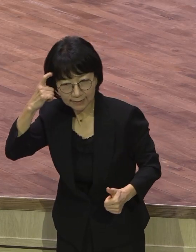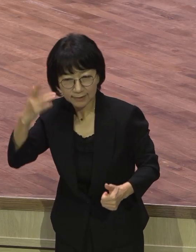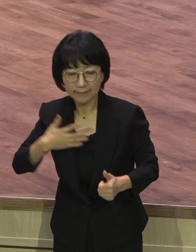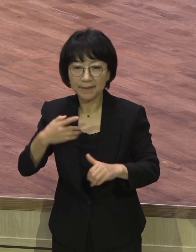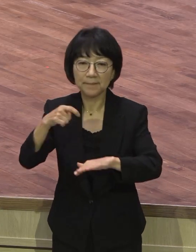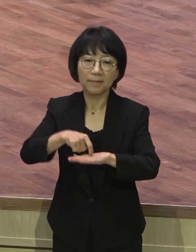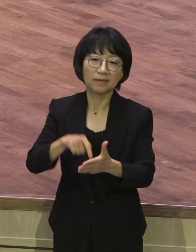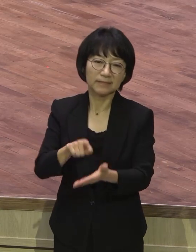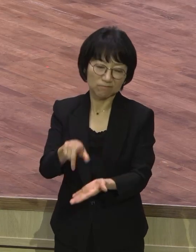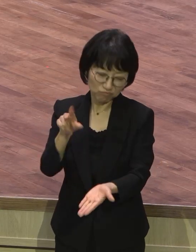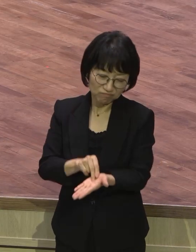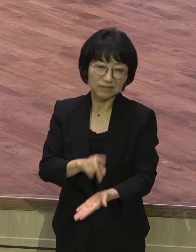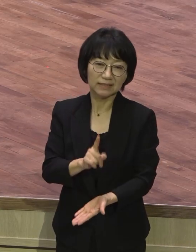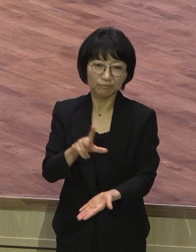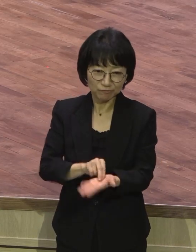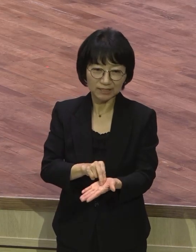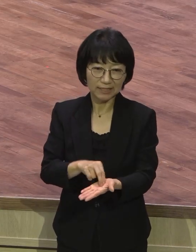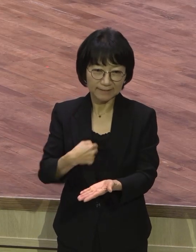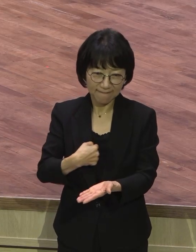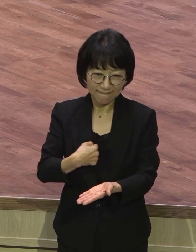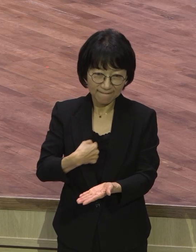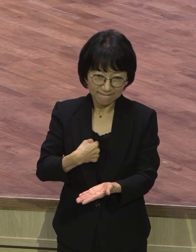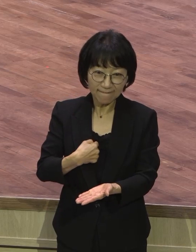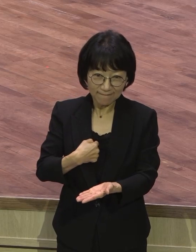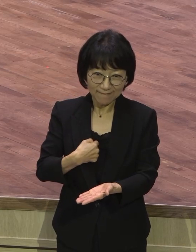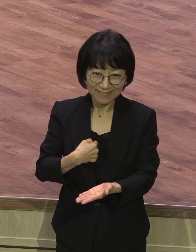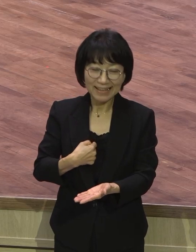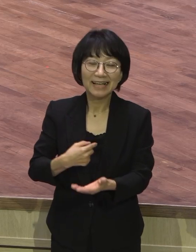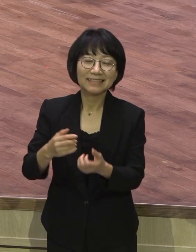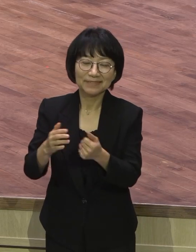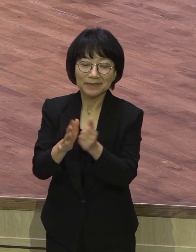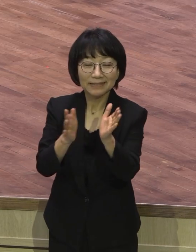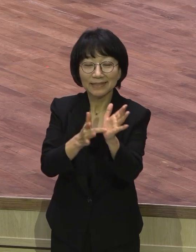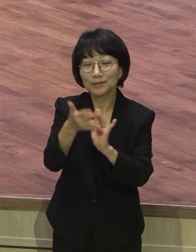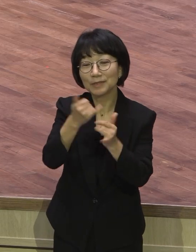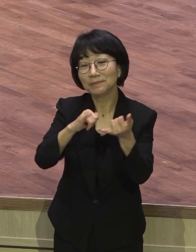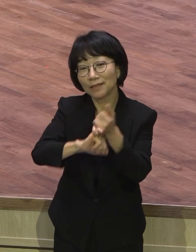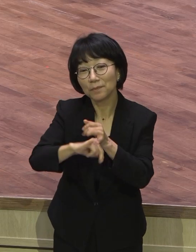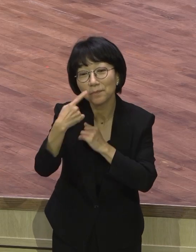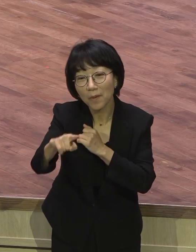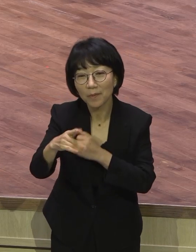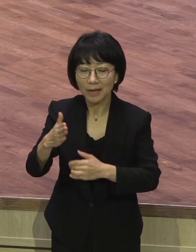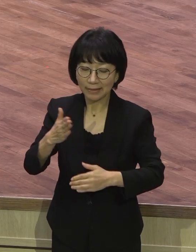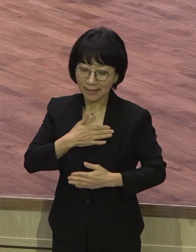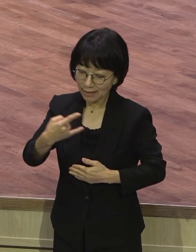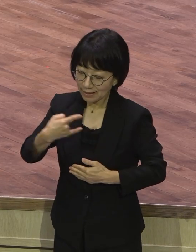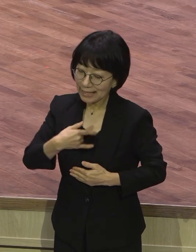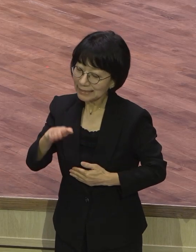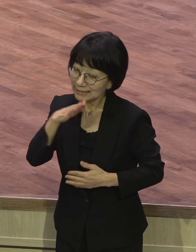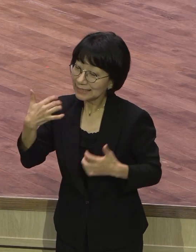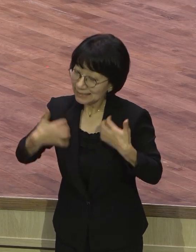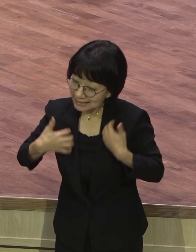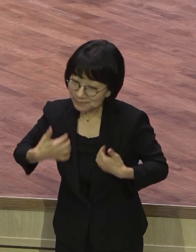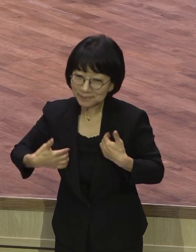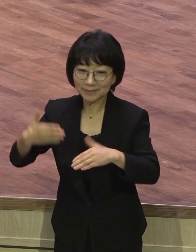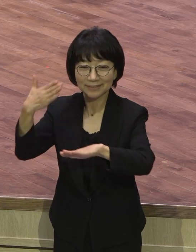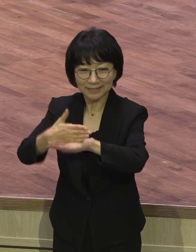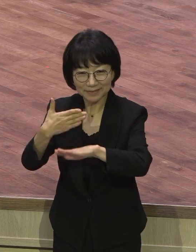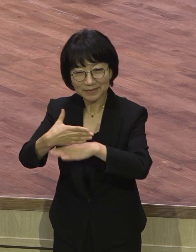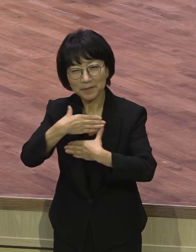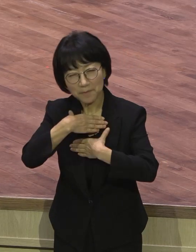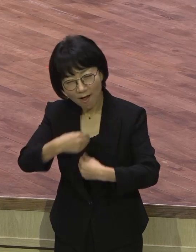내 마음이 문제라고요 그래서 예수님께서 내 안에 뭐 준다고요 참 평안 참 기쁨 참 감사 참